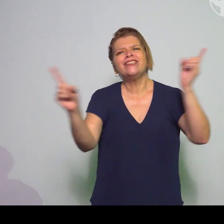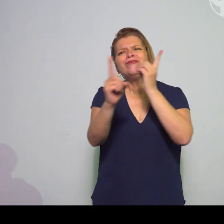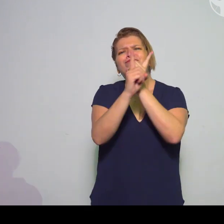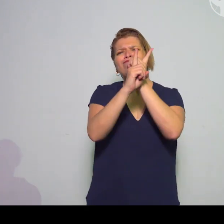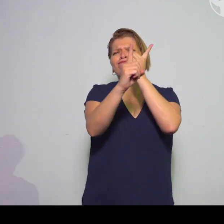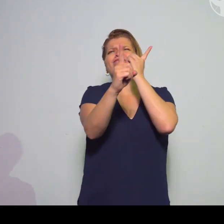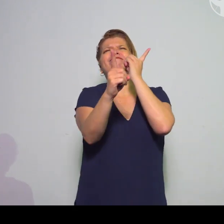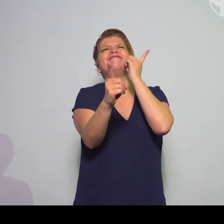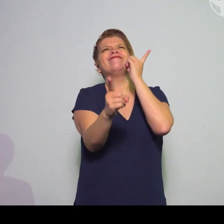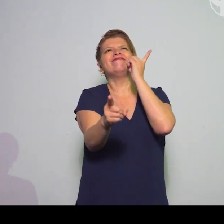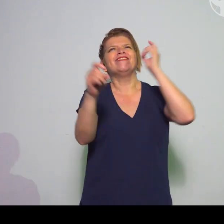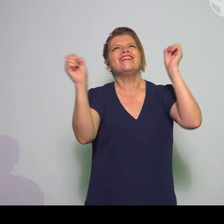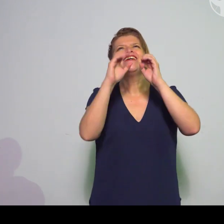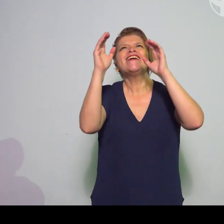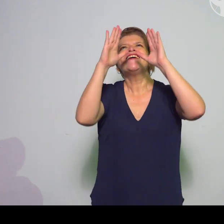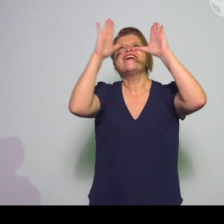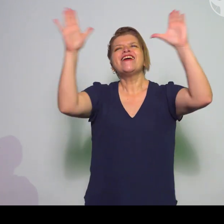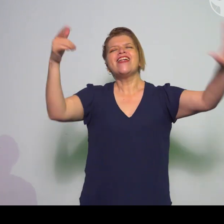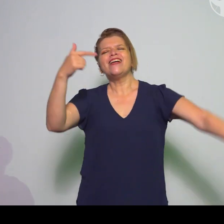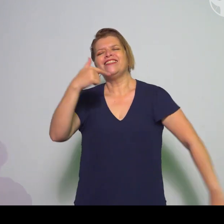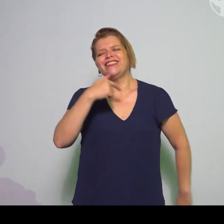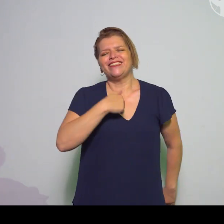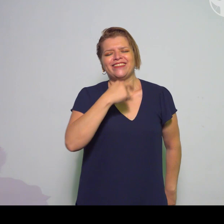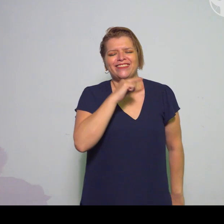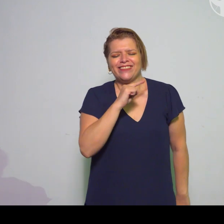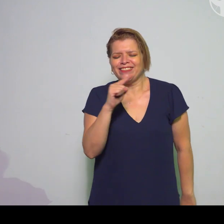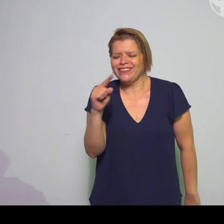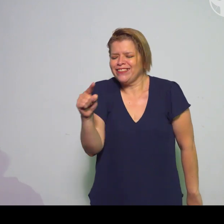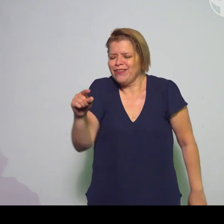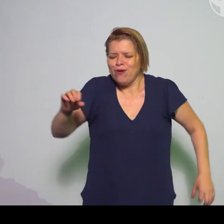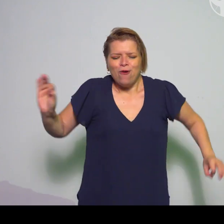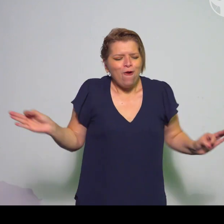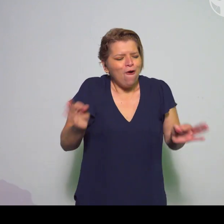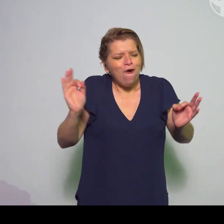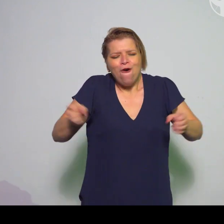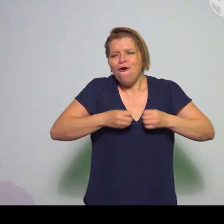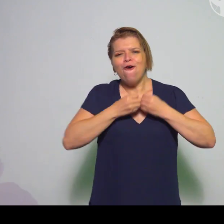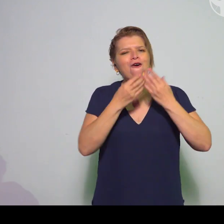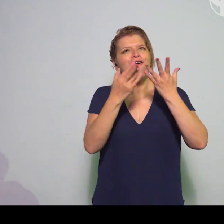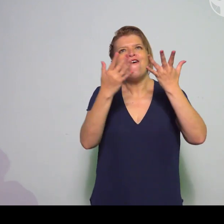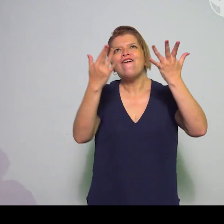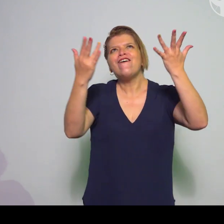vencedor, gran yo soy. Oh,